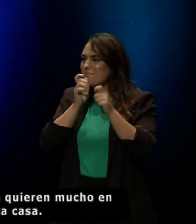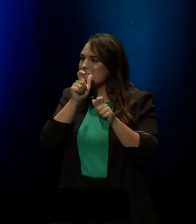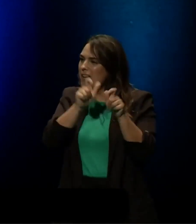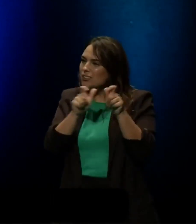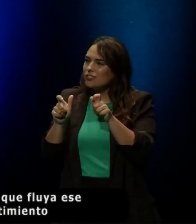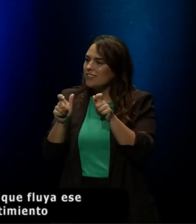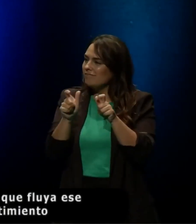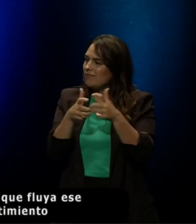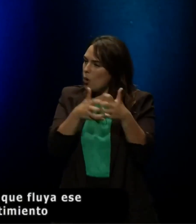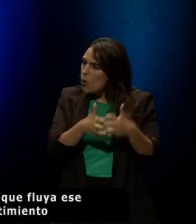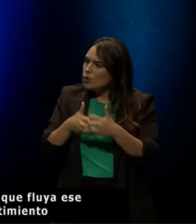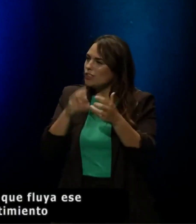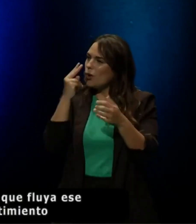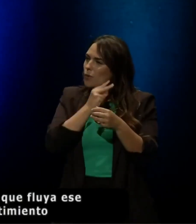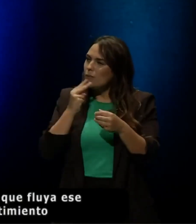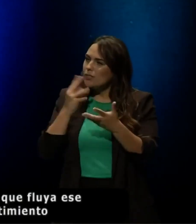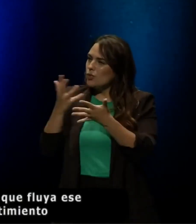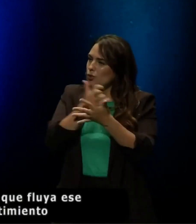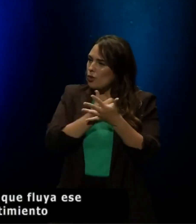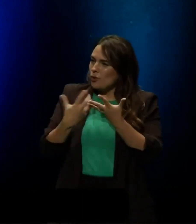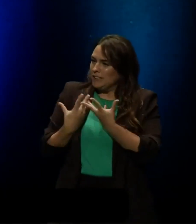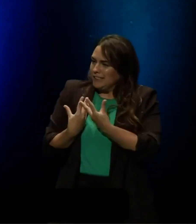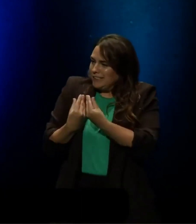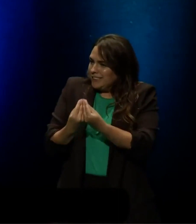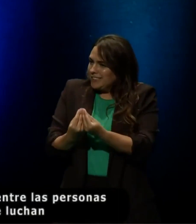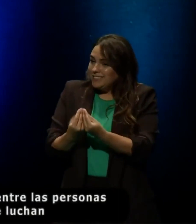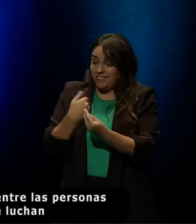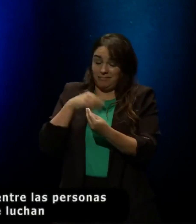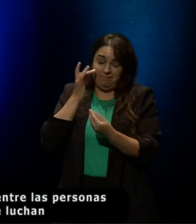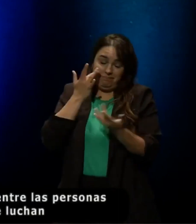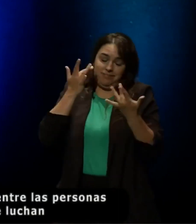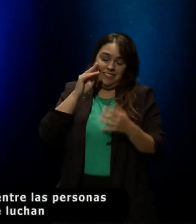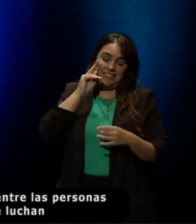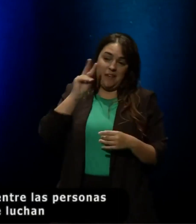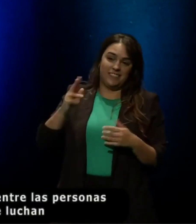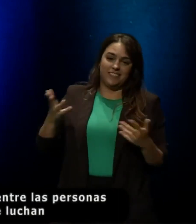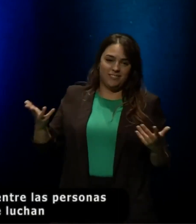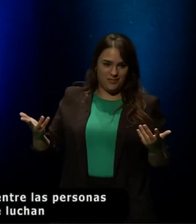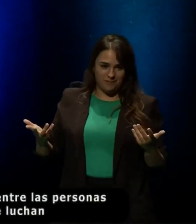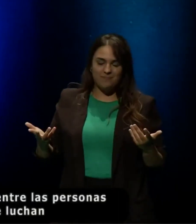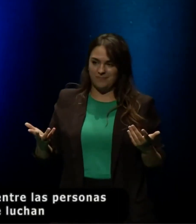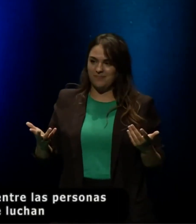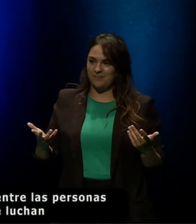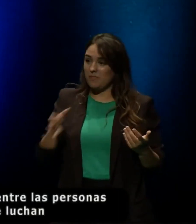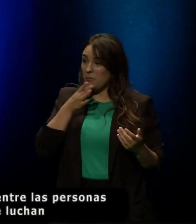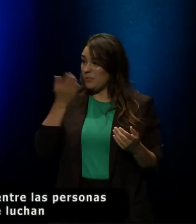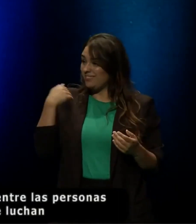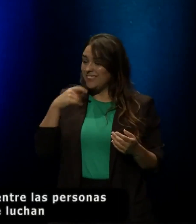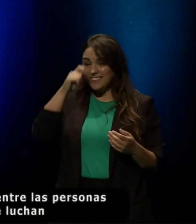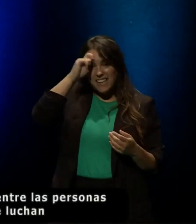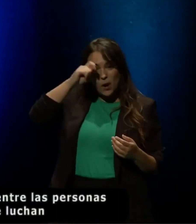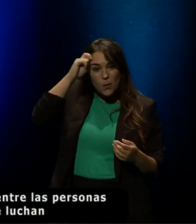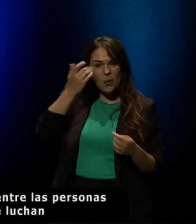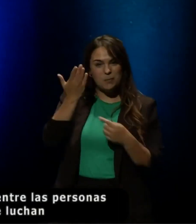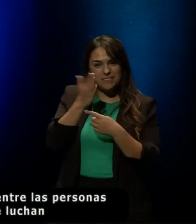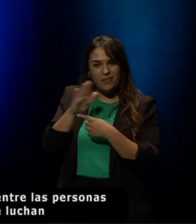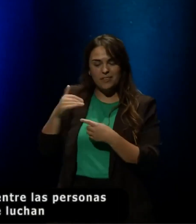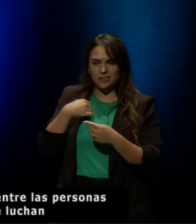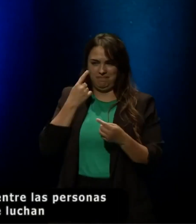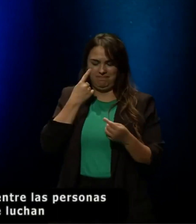luchan y están comprometidas por los derechos humanos. Y eso se ha visto a la hora de los saludos y de las